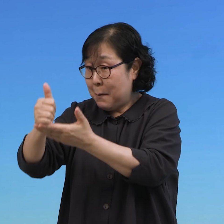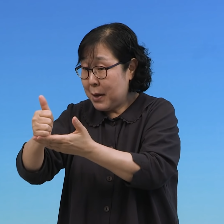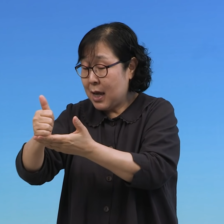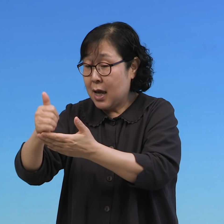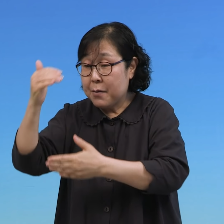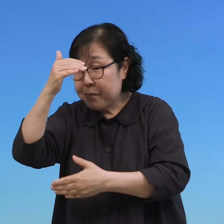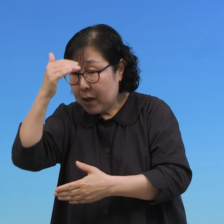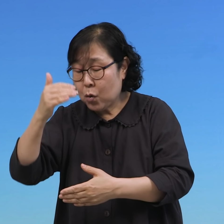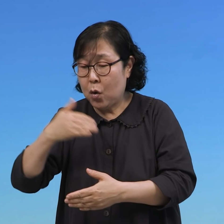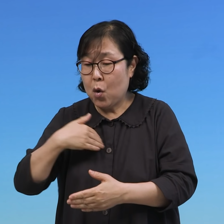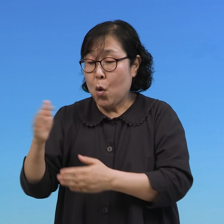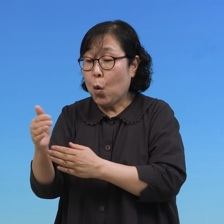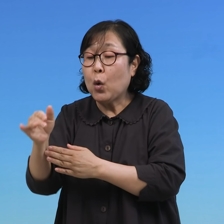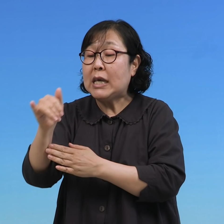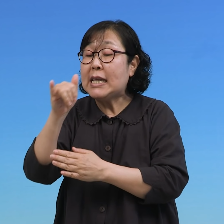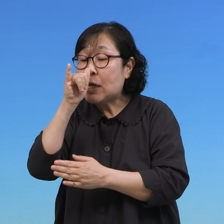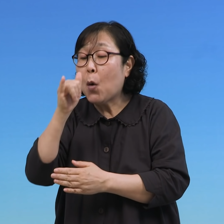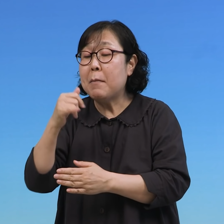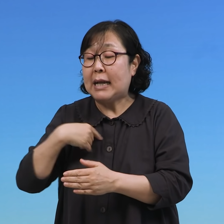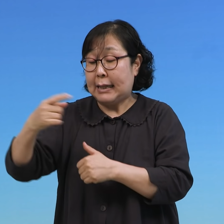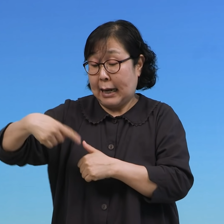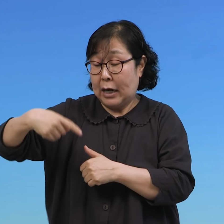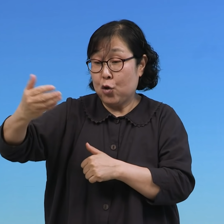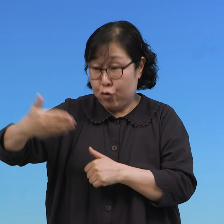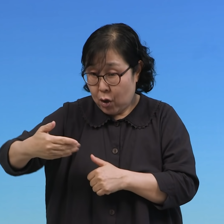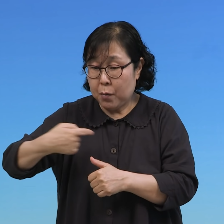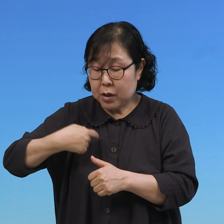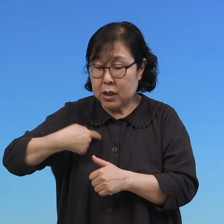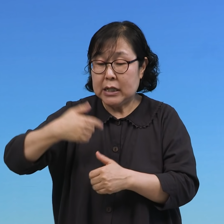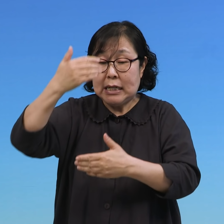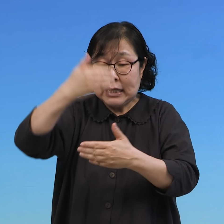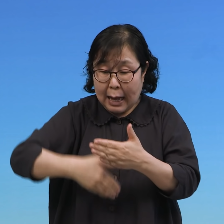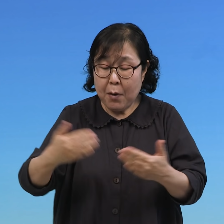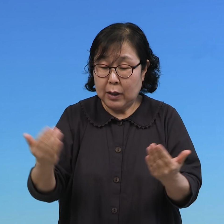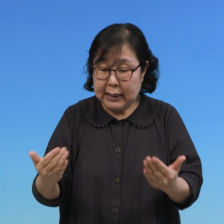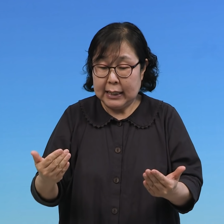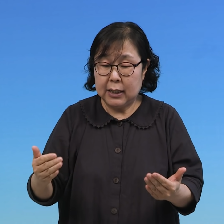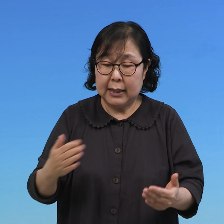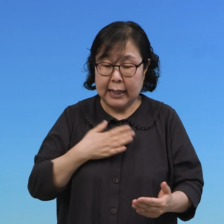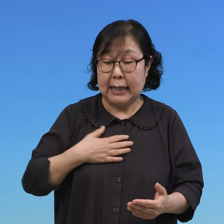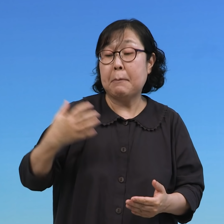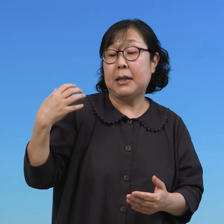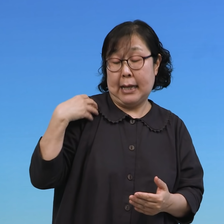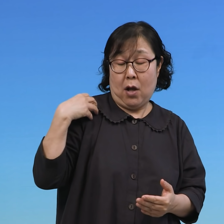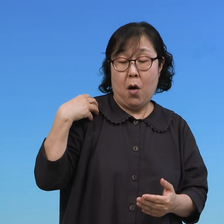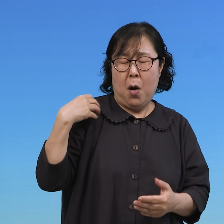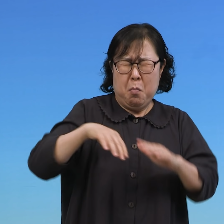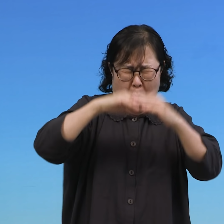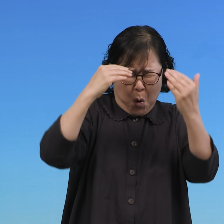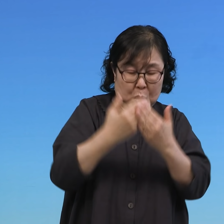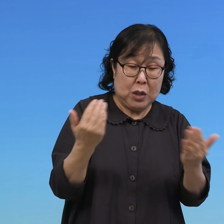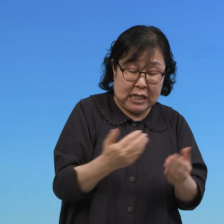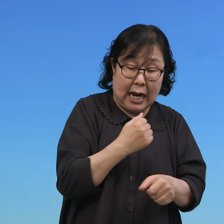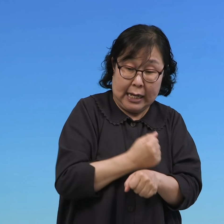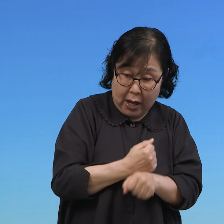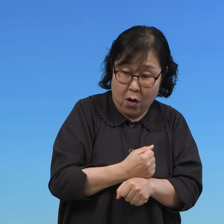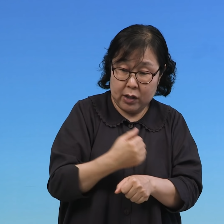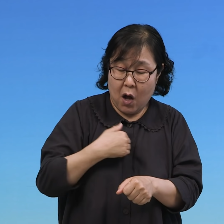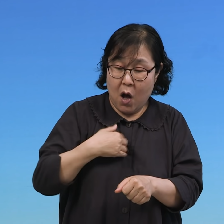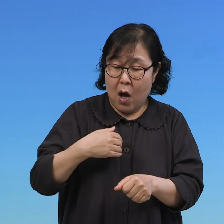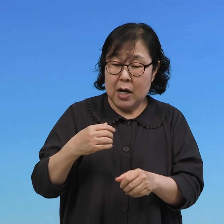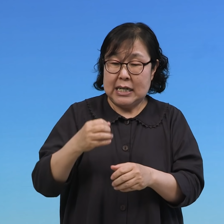고기 있는 거 맥만 짚어주시면 나머지는 다 내가 하겠습니다. 그래서 50대 50으로 나눕시다. 아,